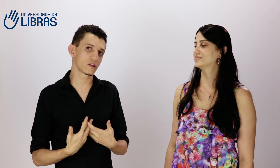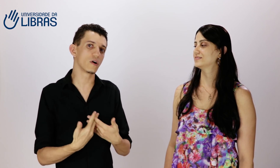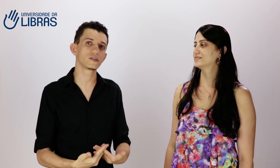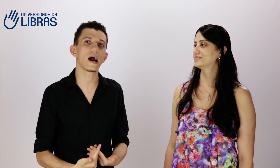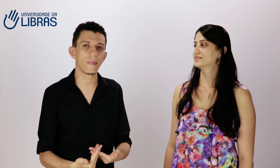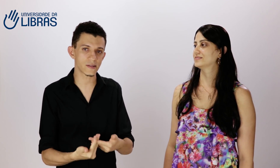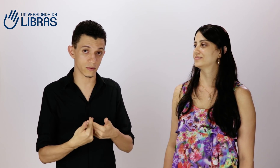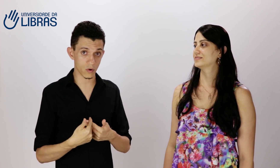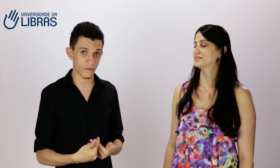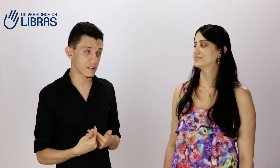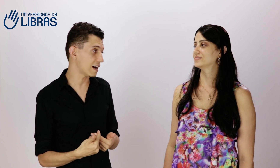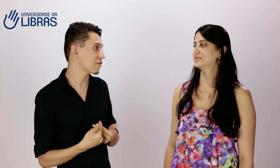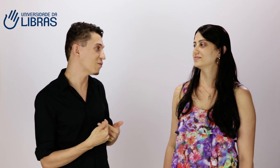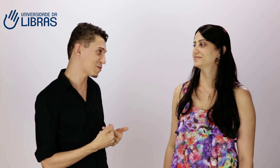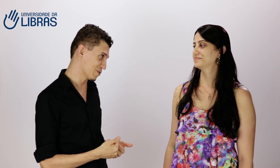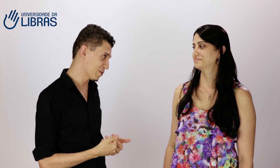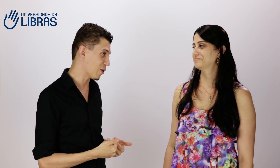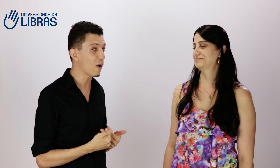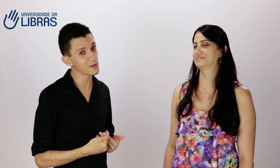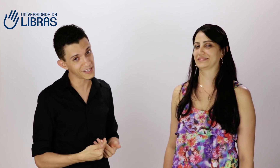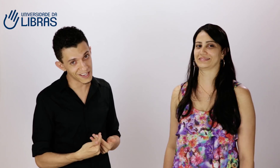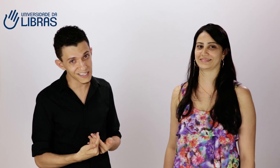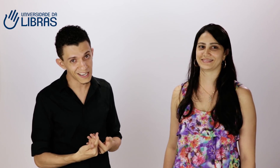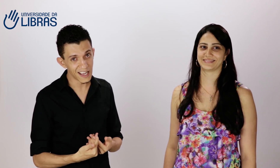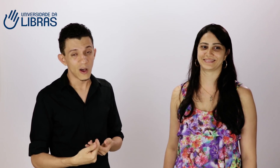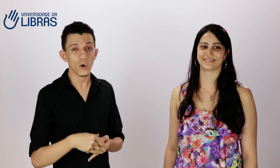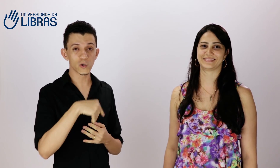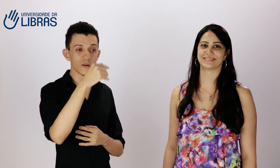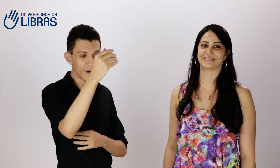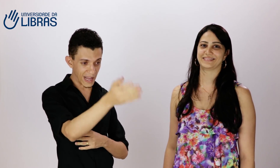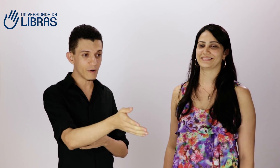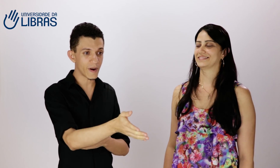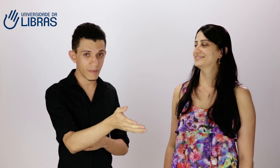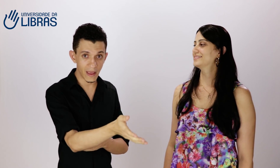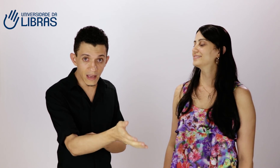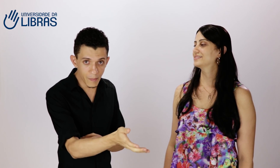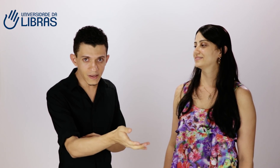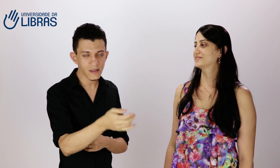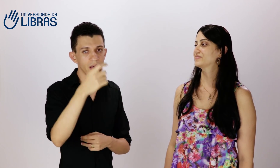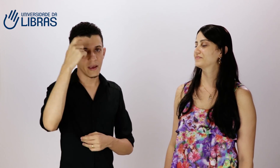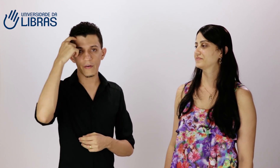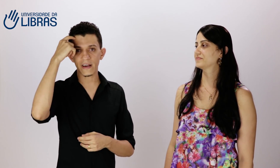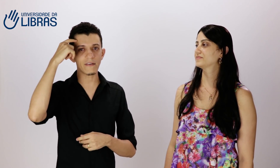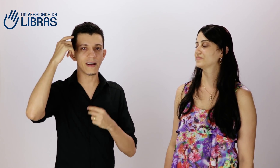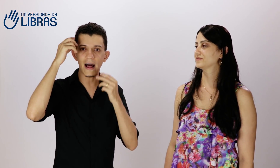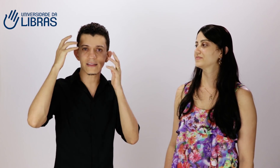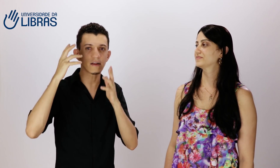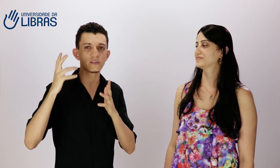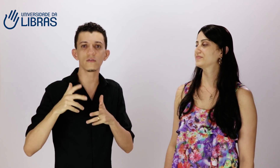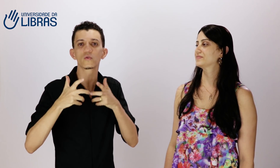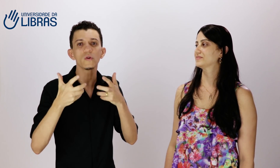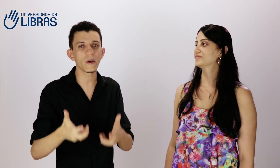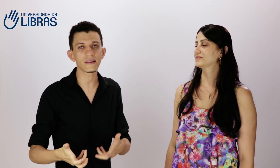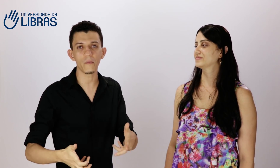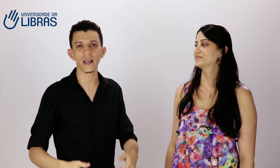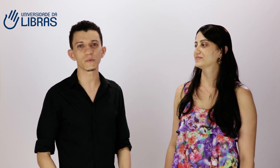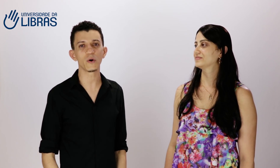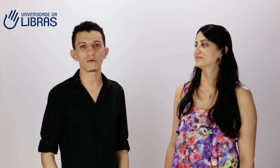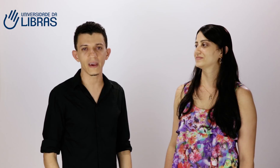dor de cabeça quando eu conversava com o surdo. Ou seja, o surdo falava para mim em Libras e eu ficava lá traduzindo tudo mentalmente em português.